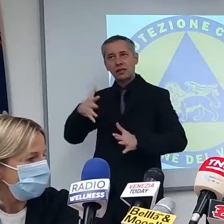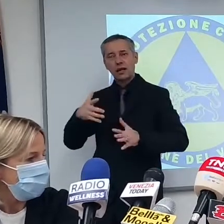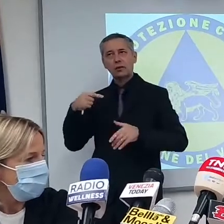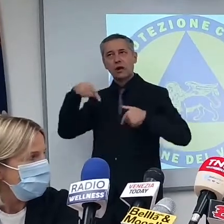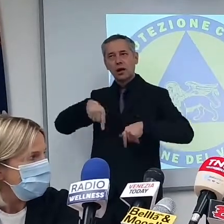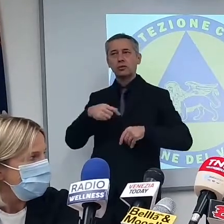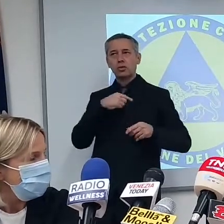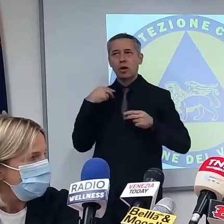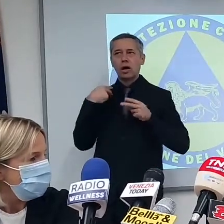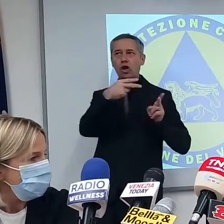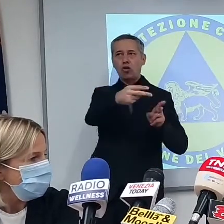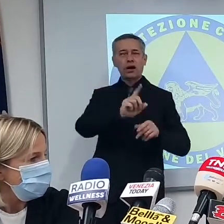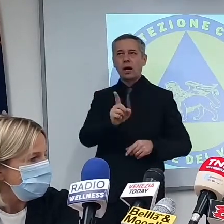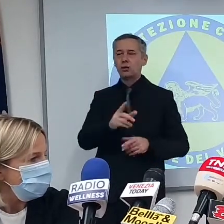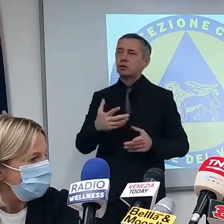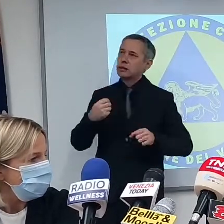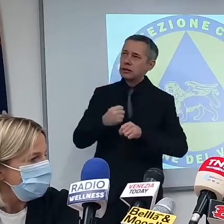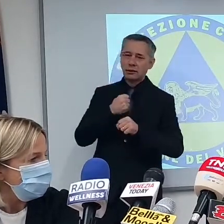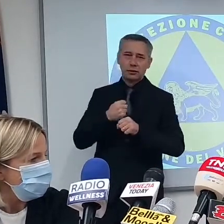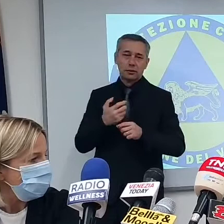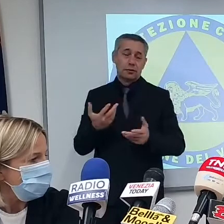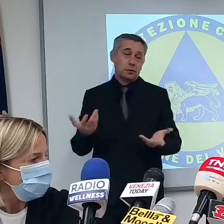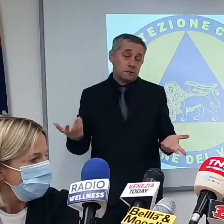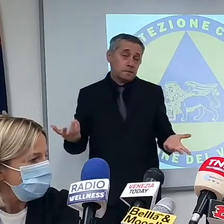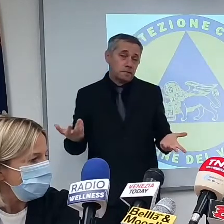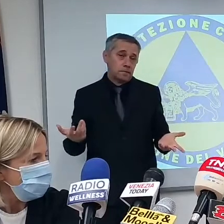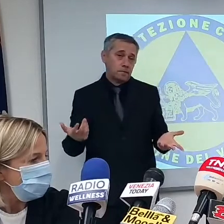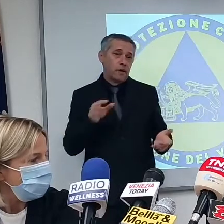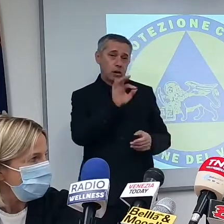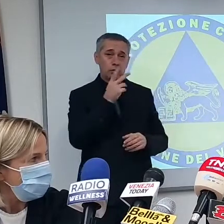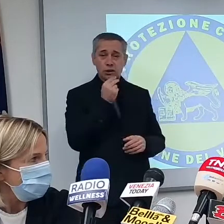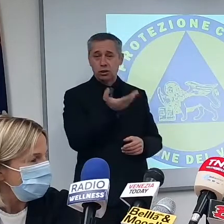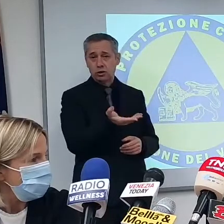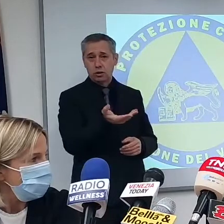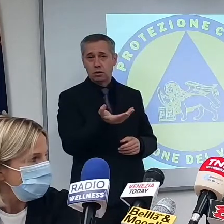qui, e che ovviamente ci permetterebbero di